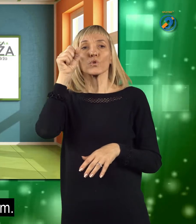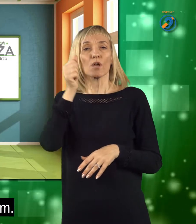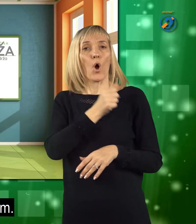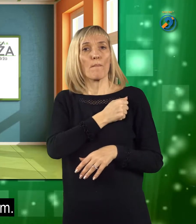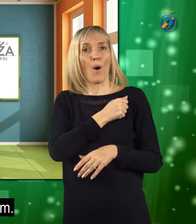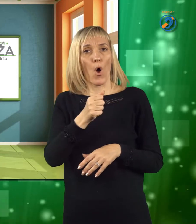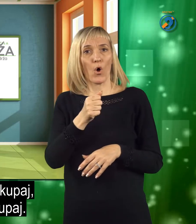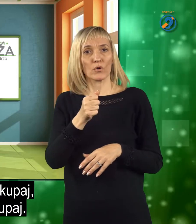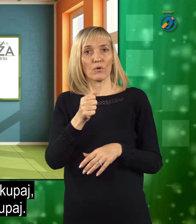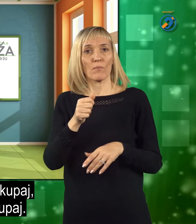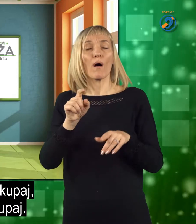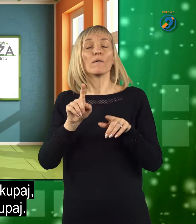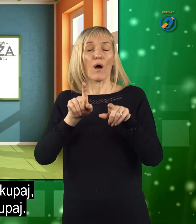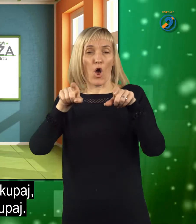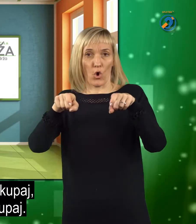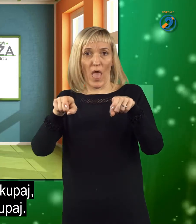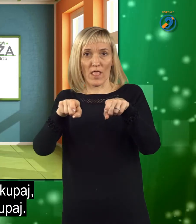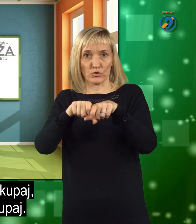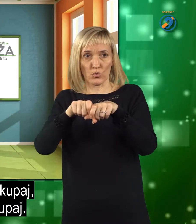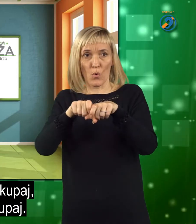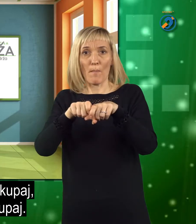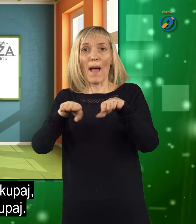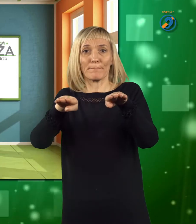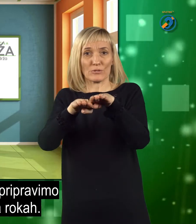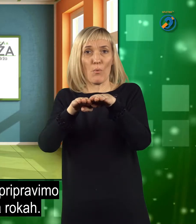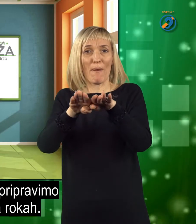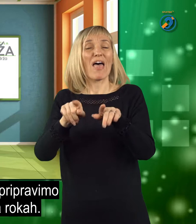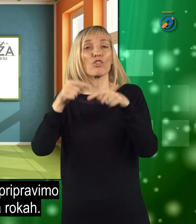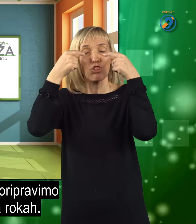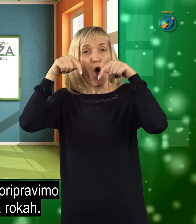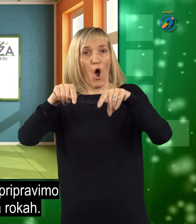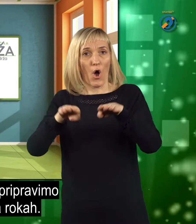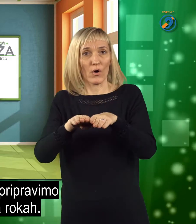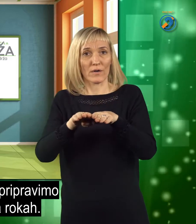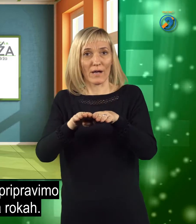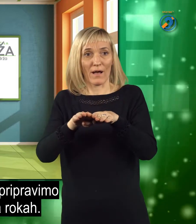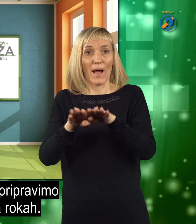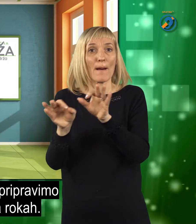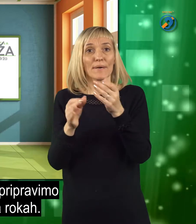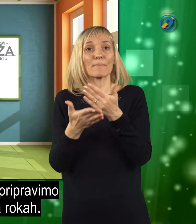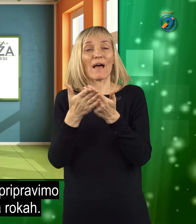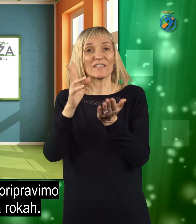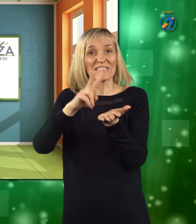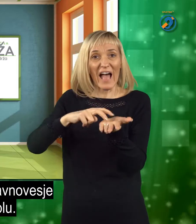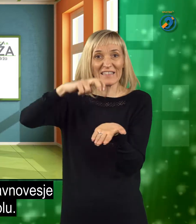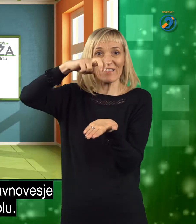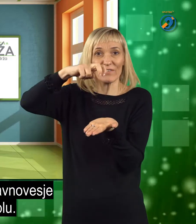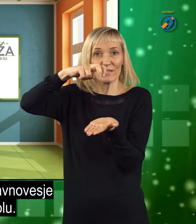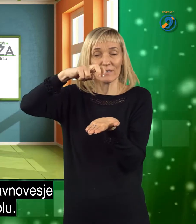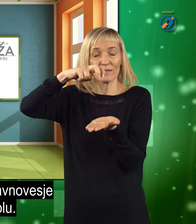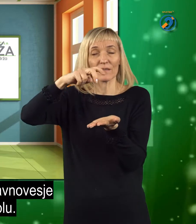pogum, kolena skupaj, prsti skupaj. Z vdihom se pripravljamo za dvig na rokah.